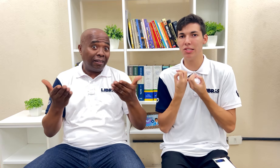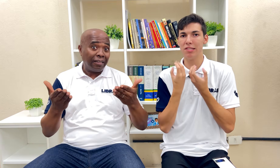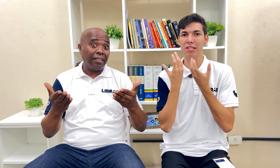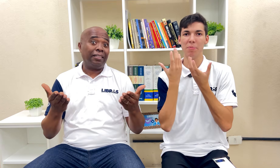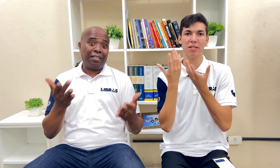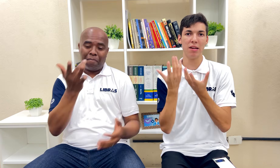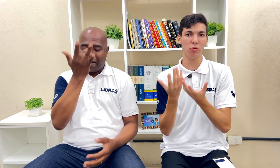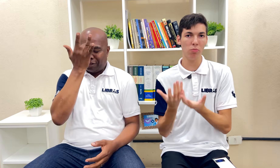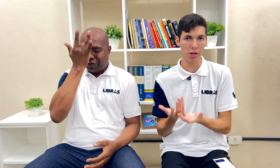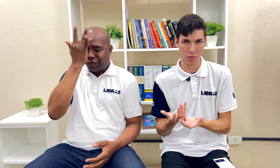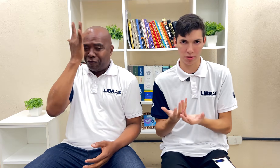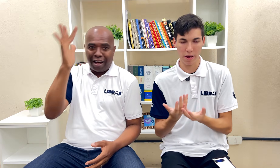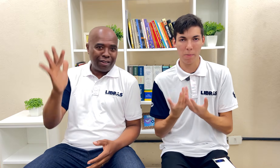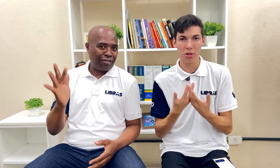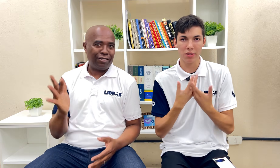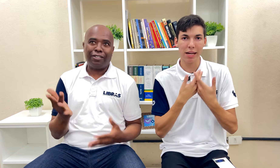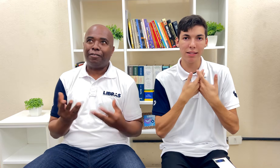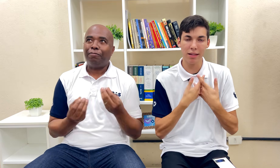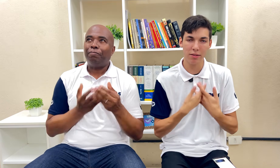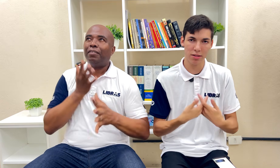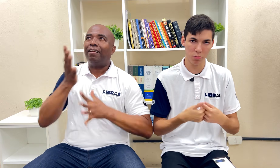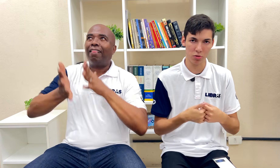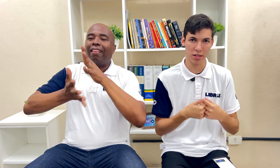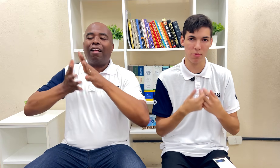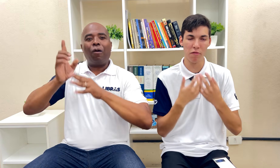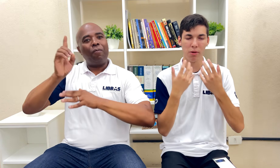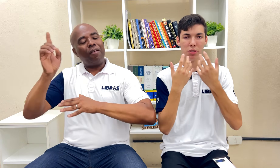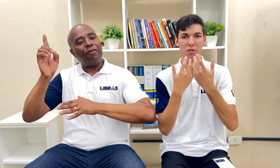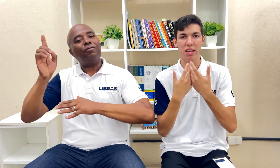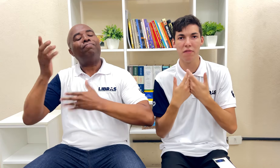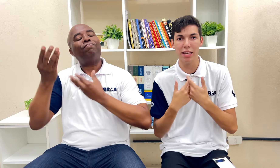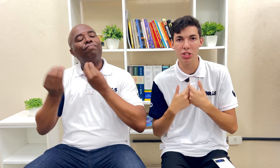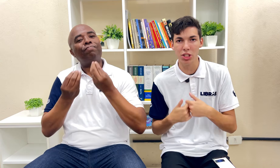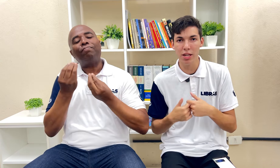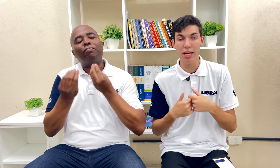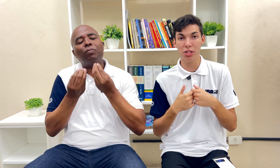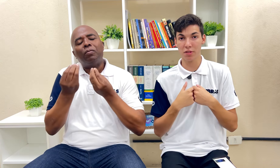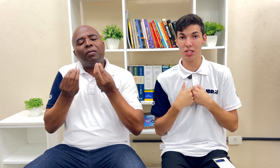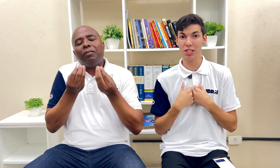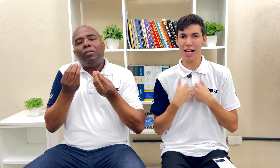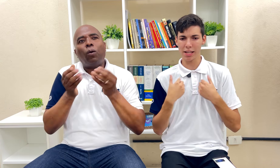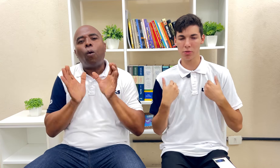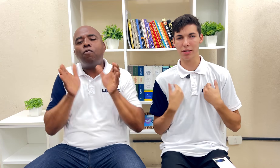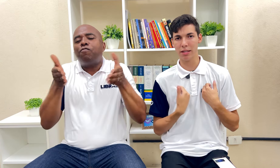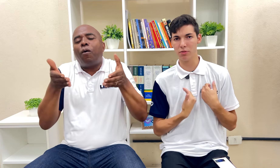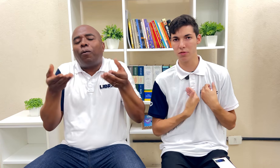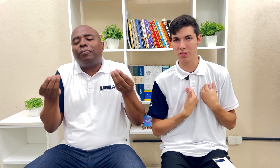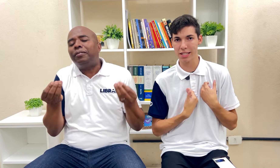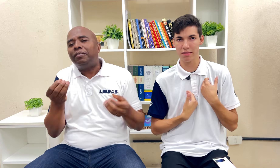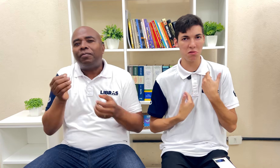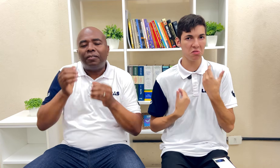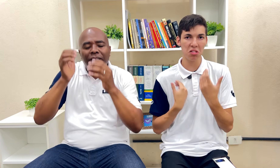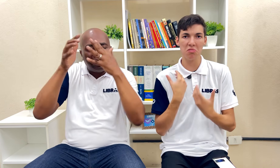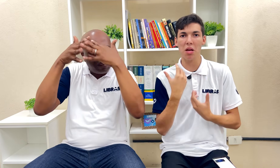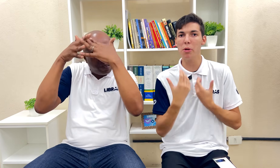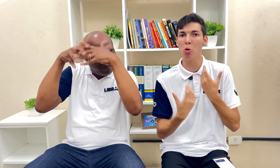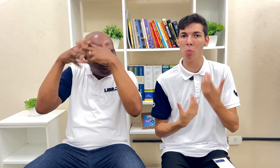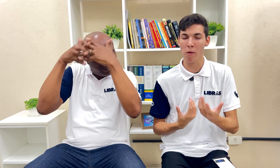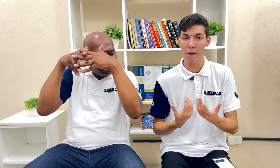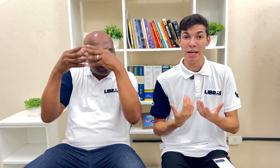se expressar com Deus. Por isso que é cantado essas músicas. É uma forma de você refletir, de você tirar aquilo que está dentro de você que às vezes você não sabe como. Se